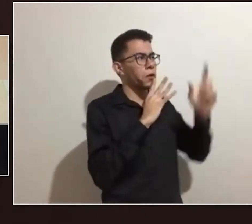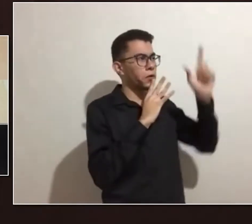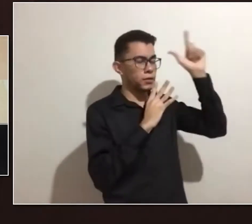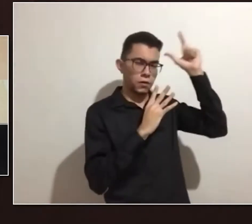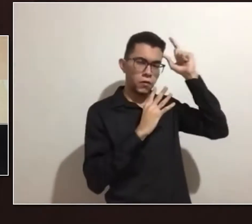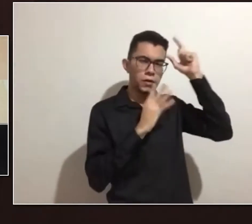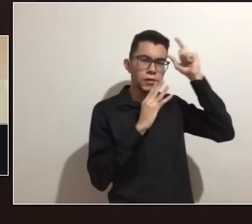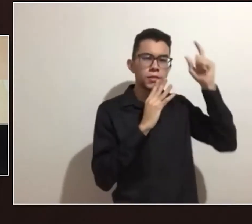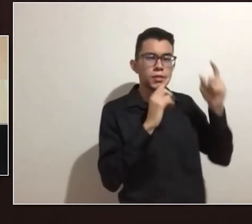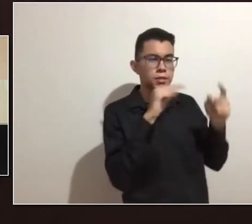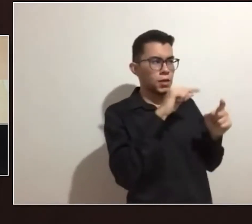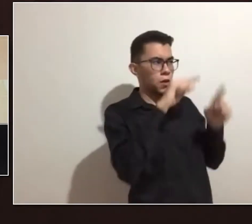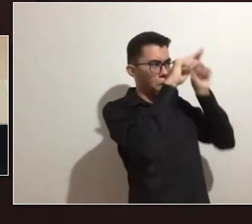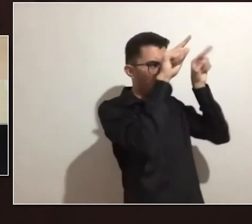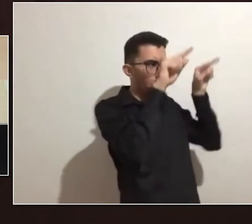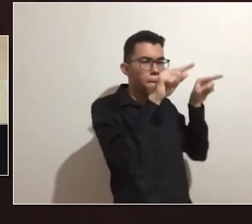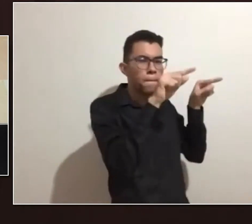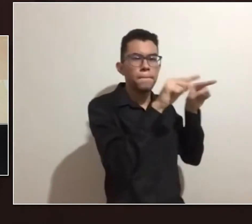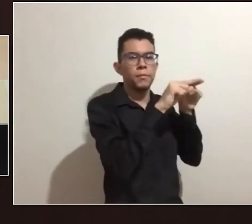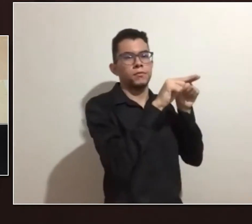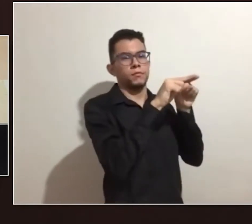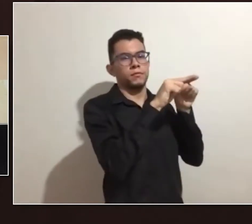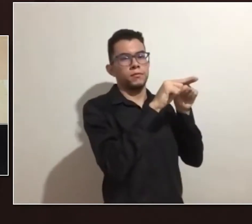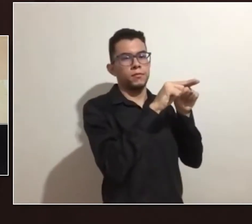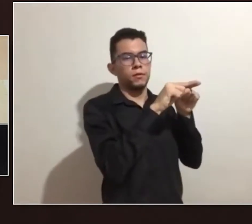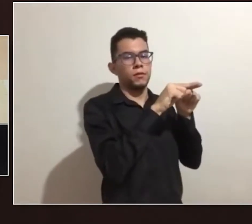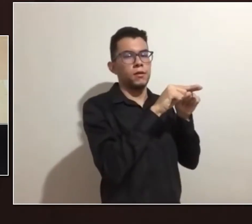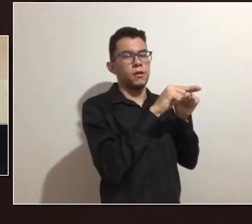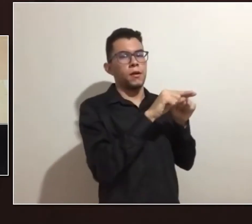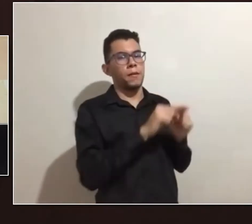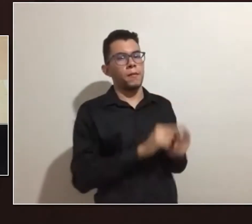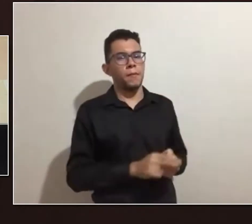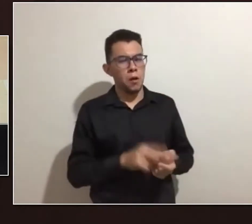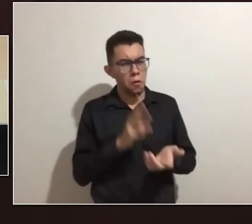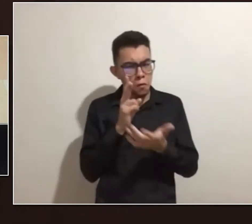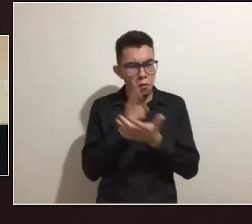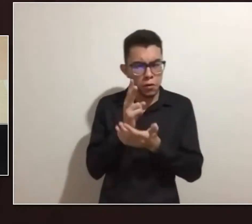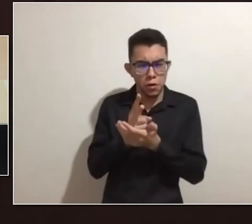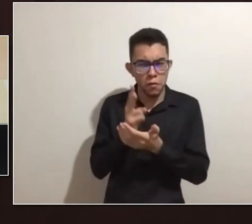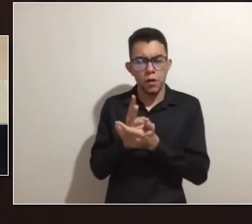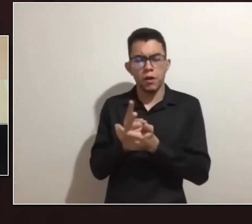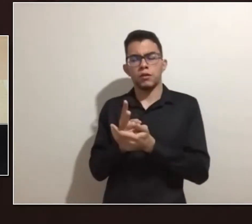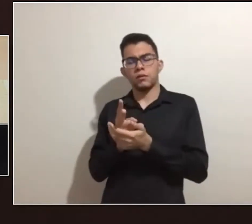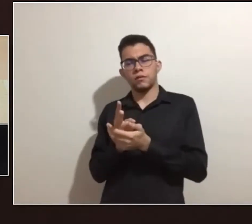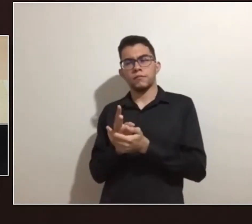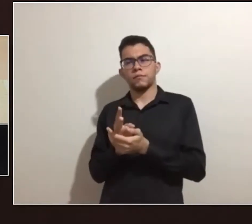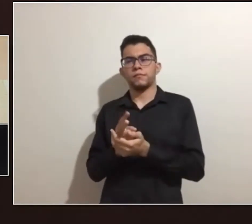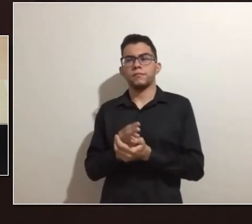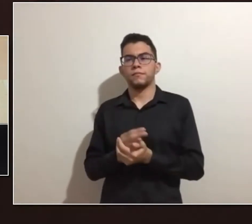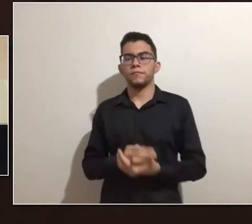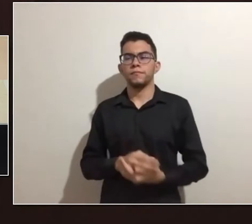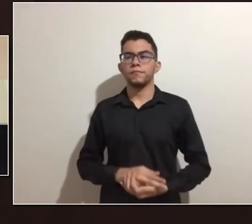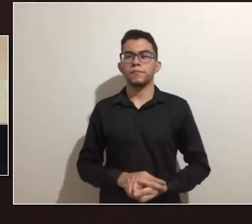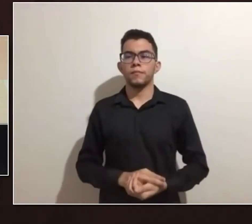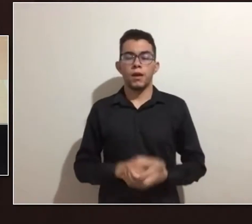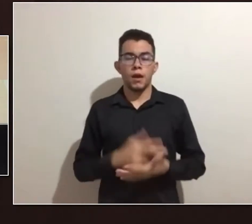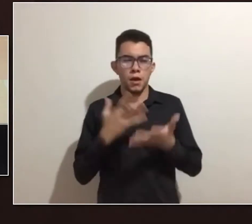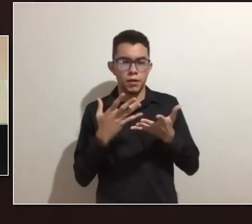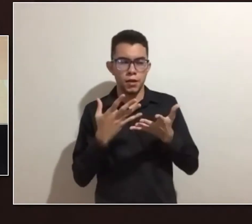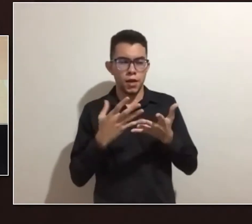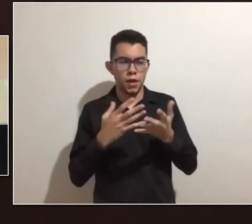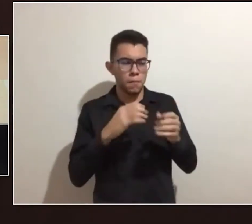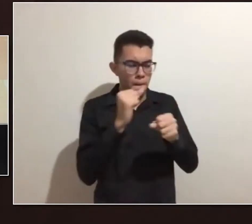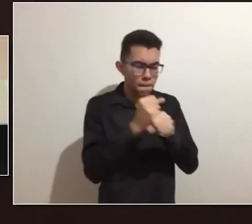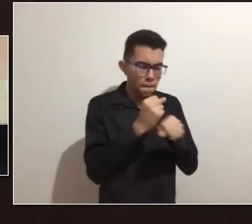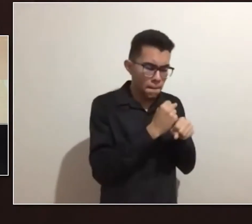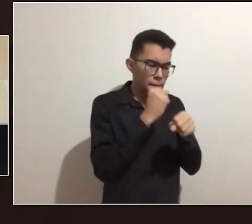não queremos retroceder, nós queremos ir para frente, Nós queremos que a igreja seja edificada, que é o sonho